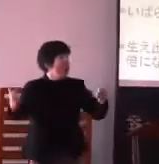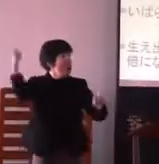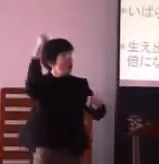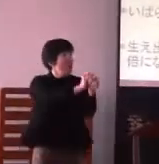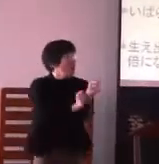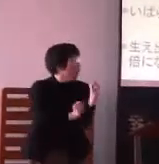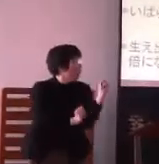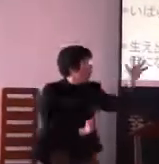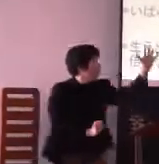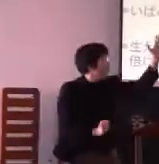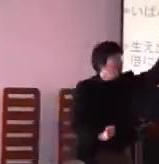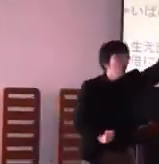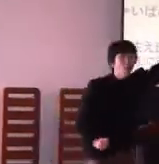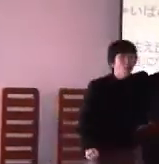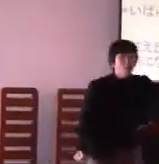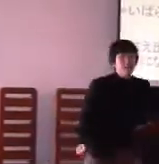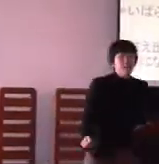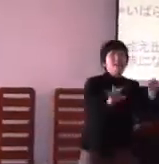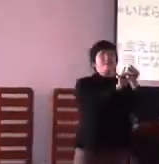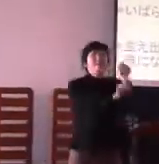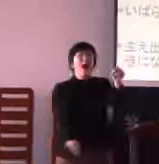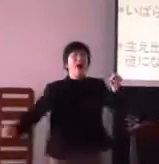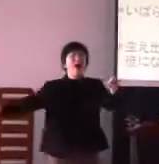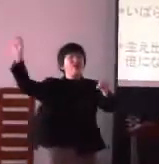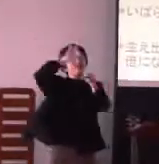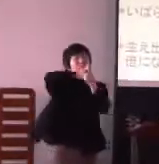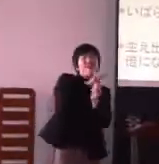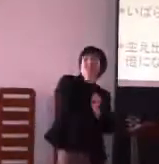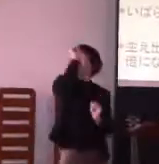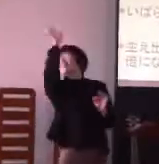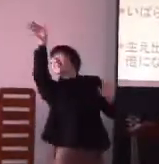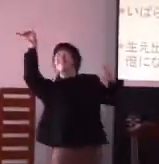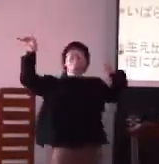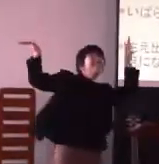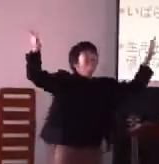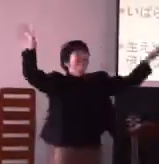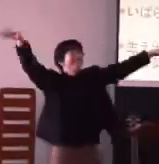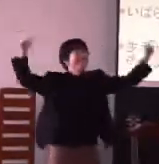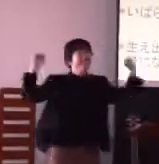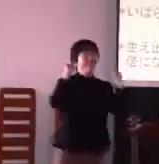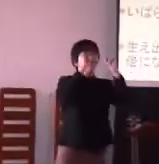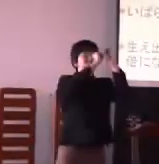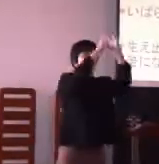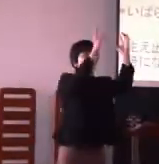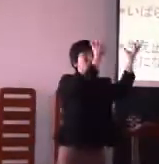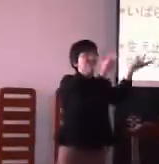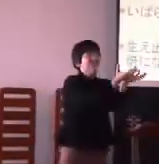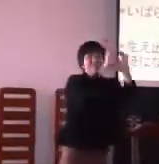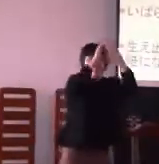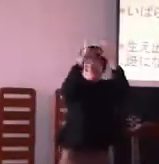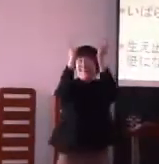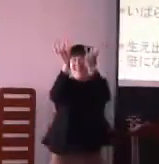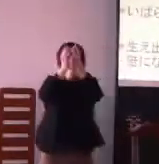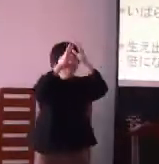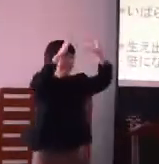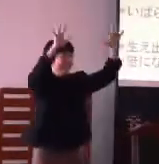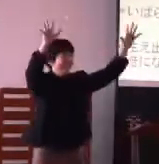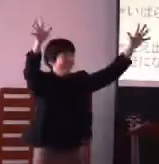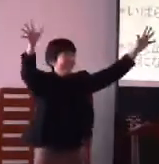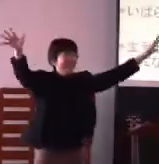柔らかい土に落ちたのですね。本当に身がいっぱい